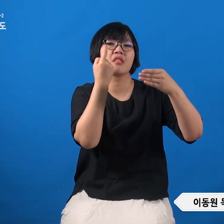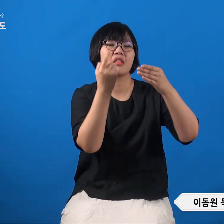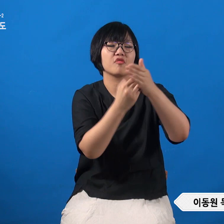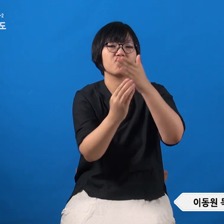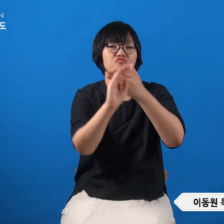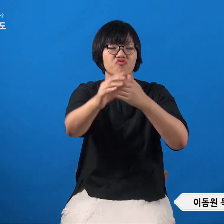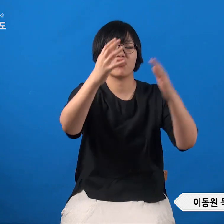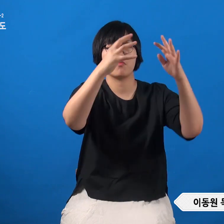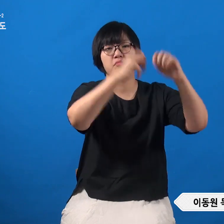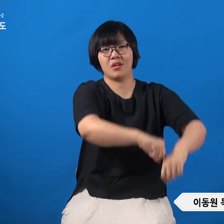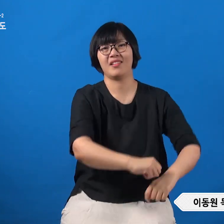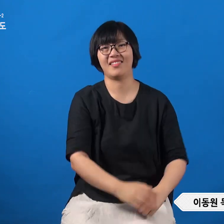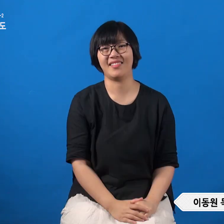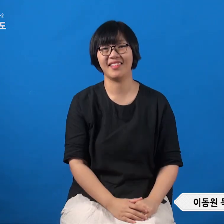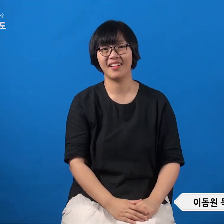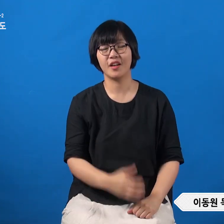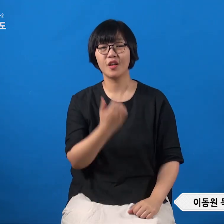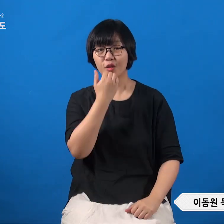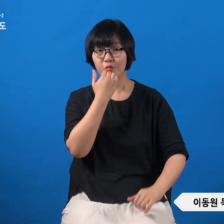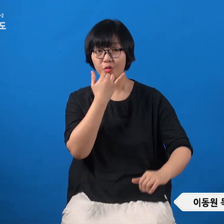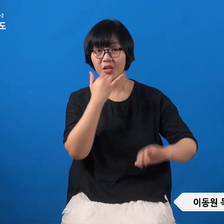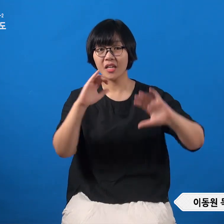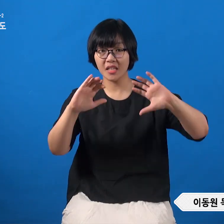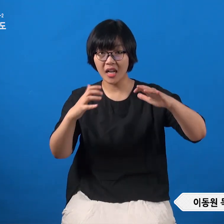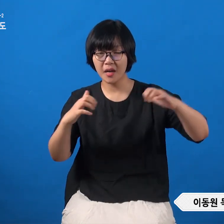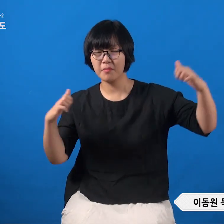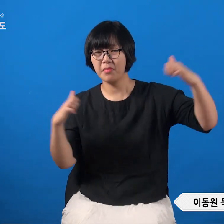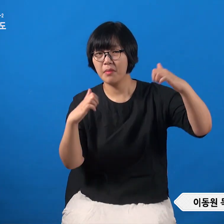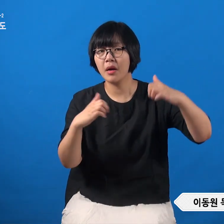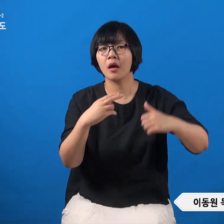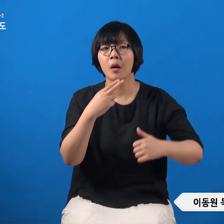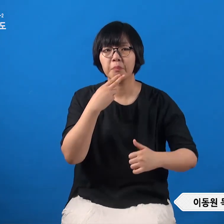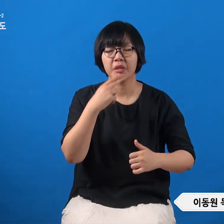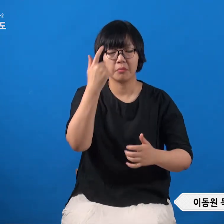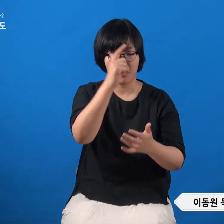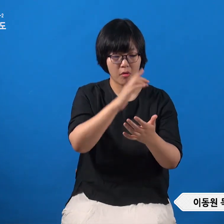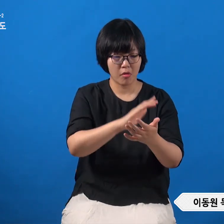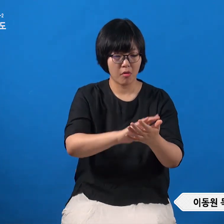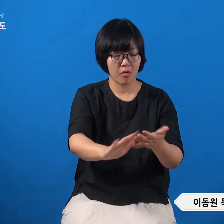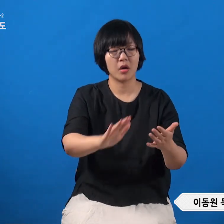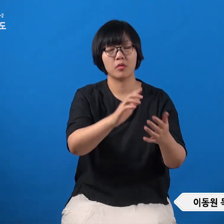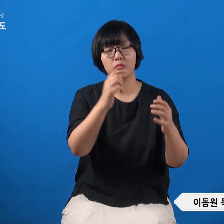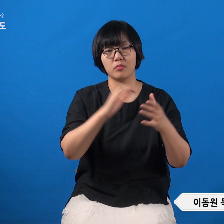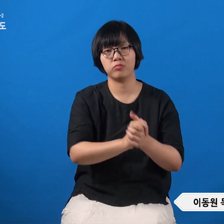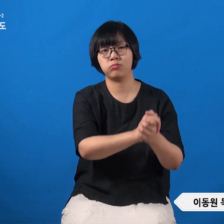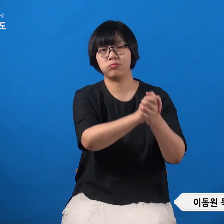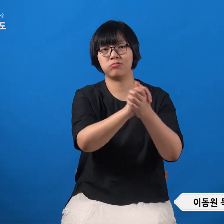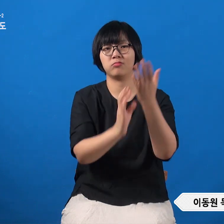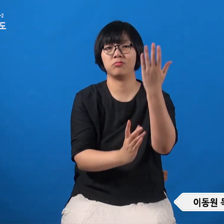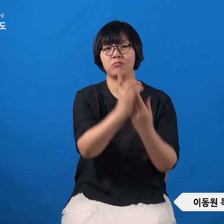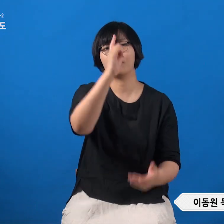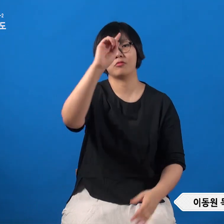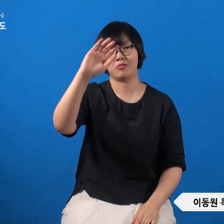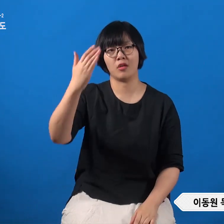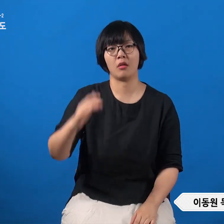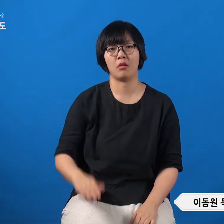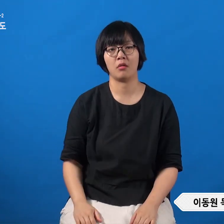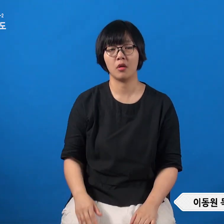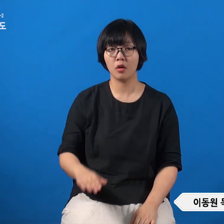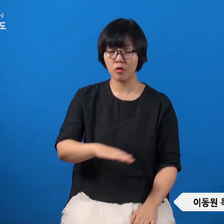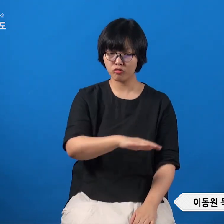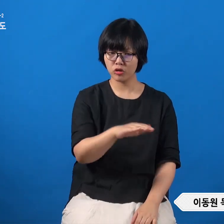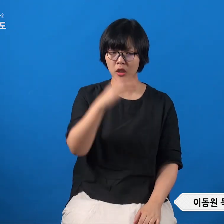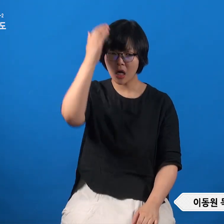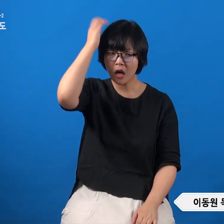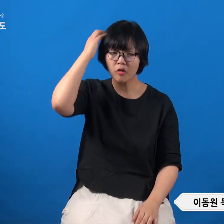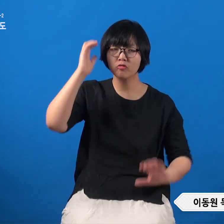그리고 독일은 피 한 방울 흘리지 않고 평화롭게 통일되었습니다. 이런 기도회 필요하지 않아요?